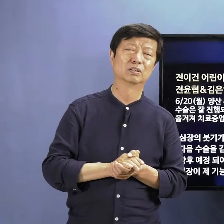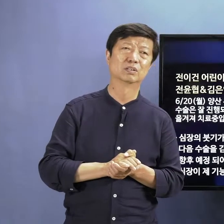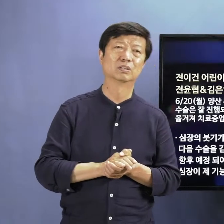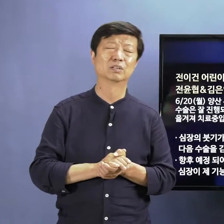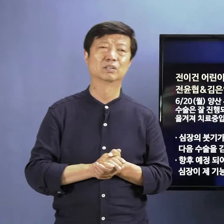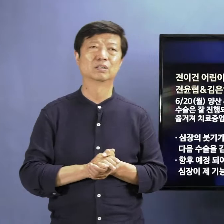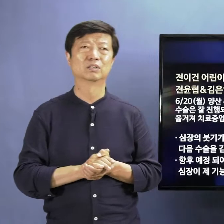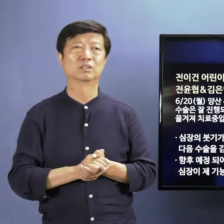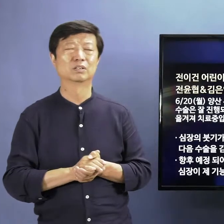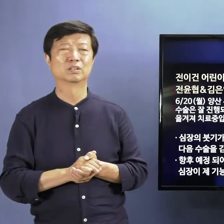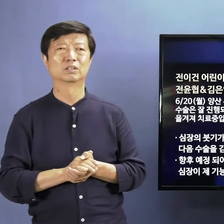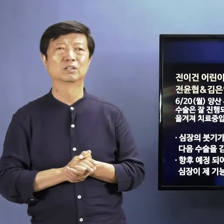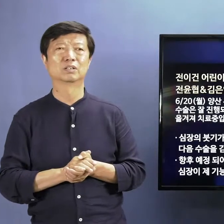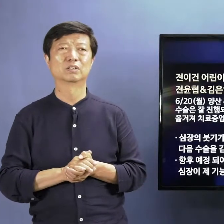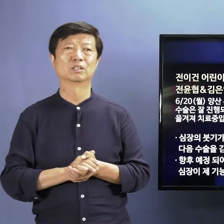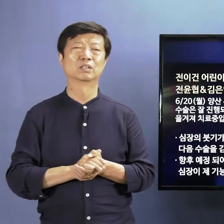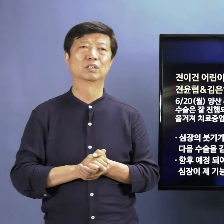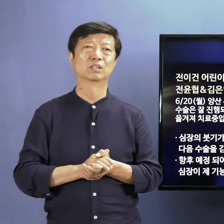장로님 외손자인데